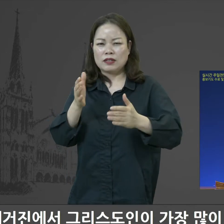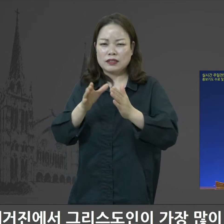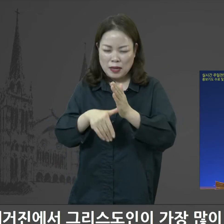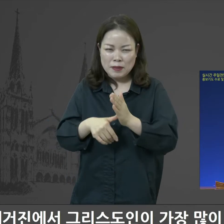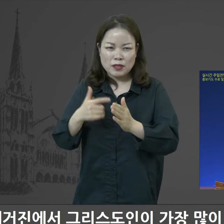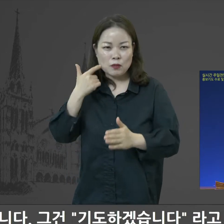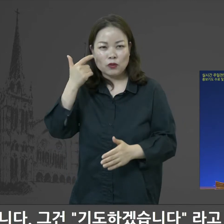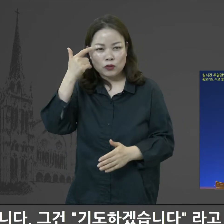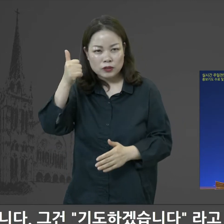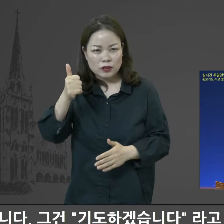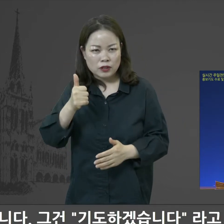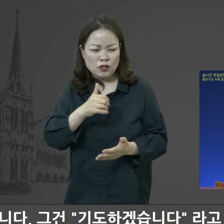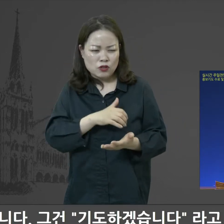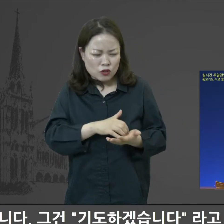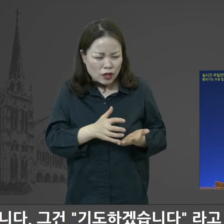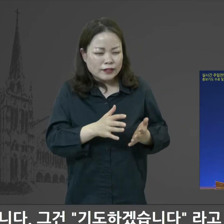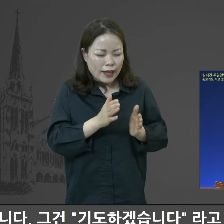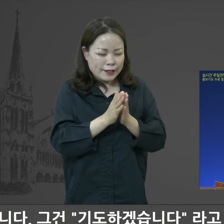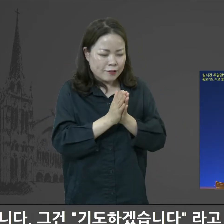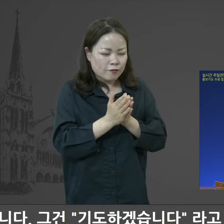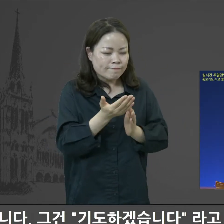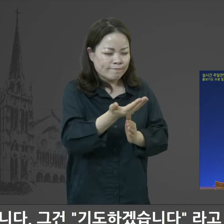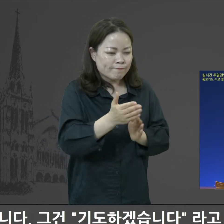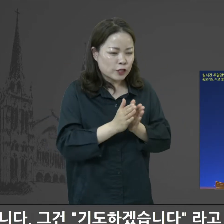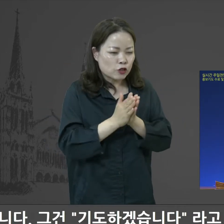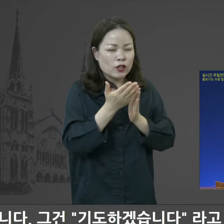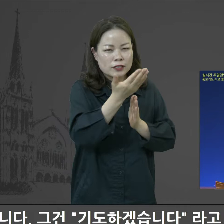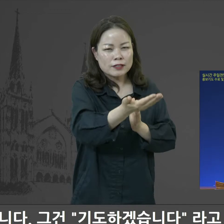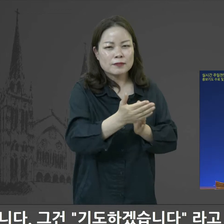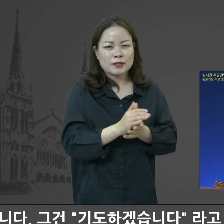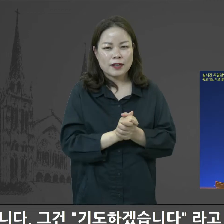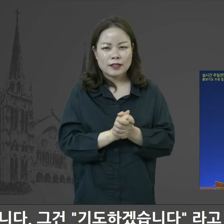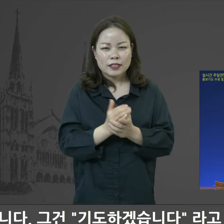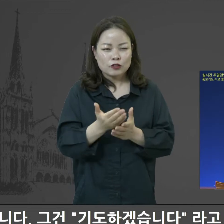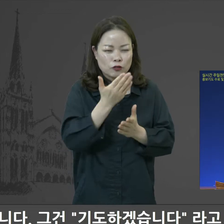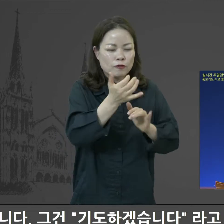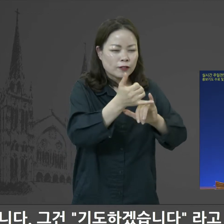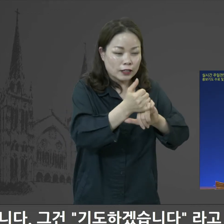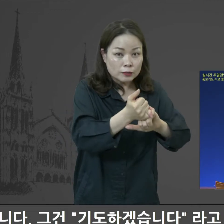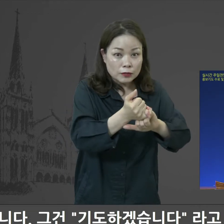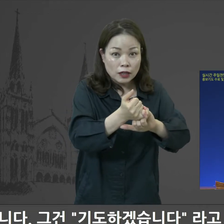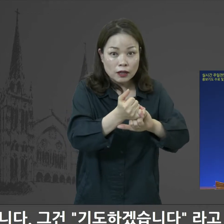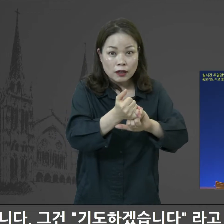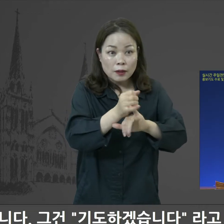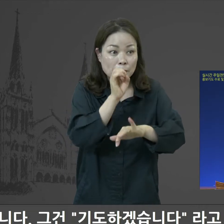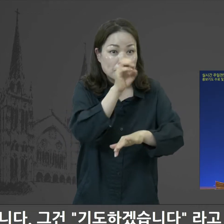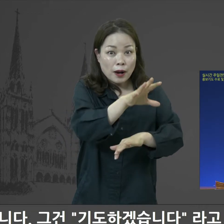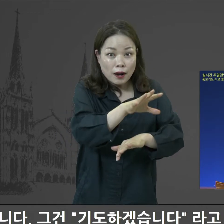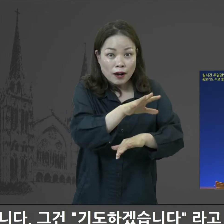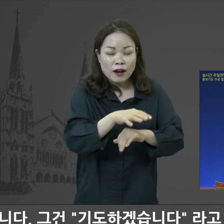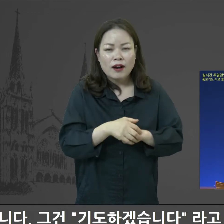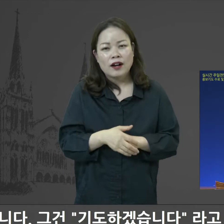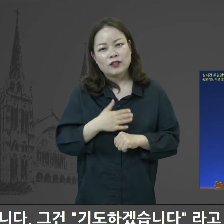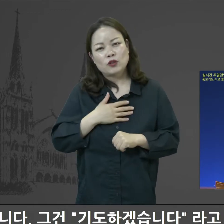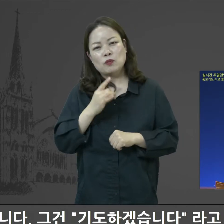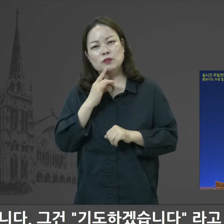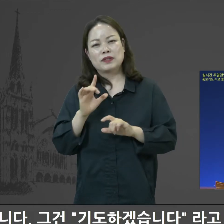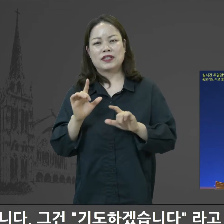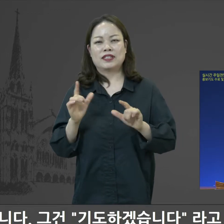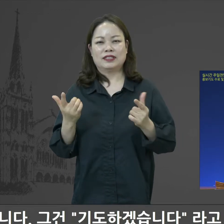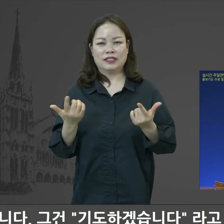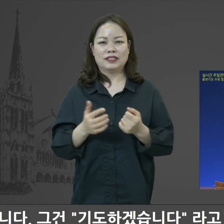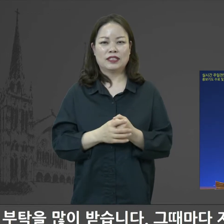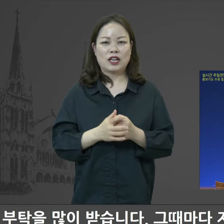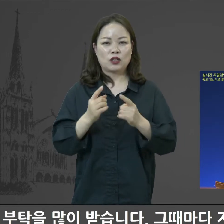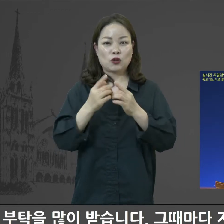그때마다 저는 수없이 기도하겠습니다 라는 멘트를 하곤 합니다. 아마 이건 저뿐만이 아닐 것